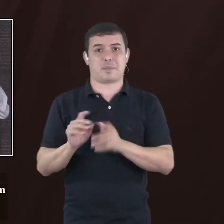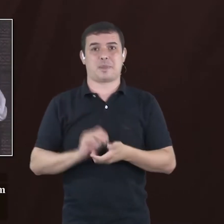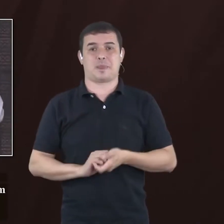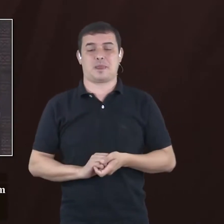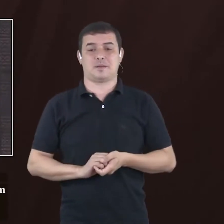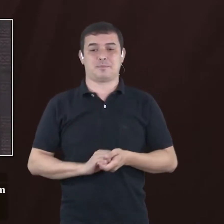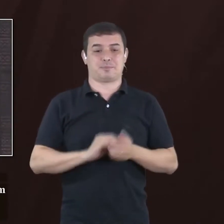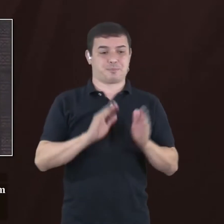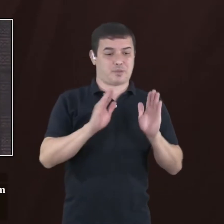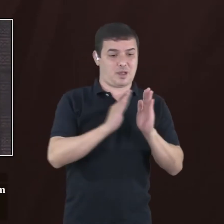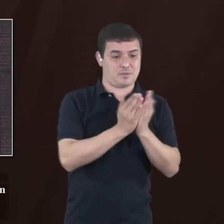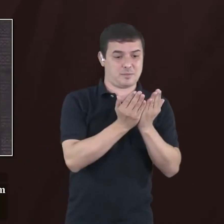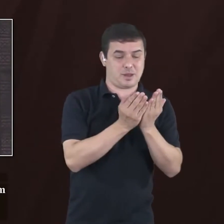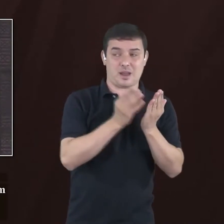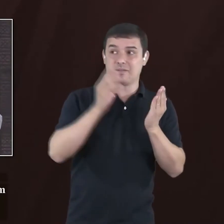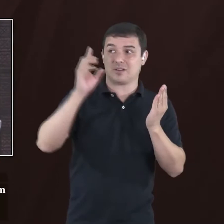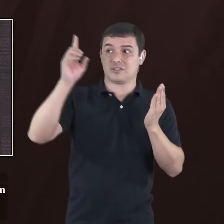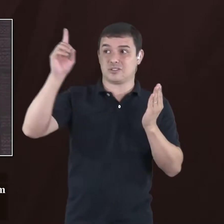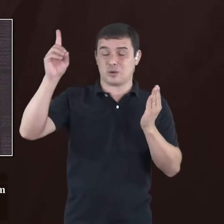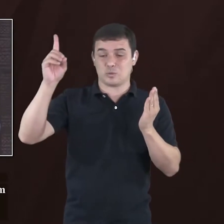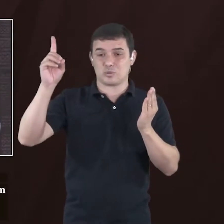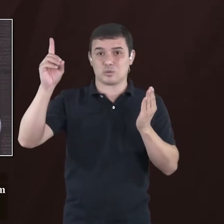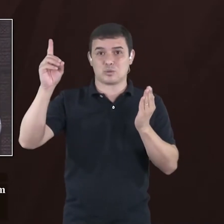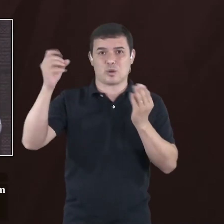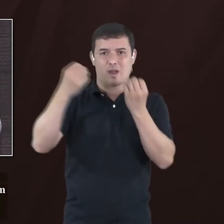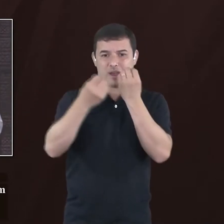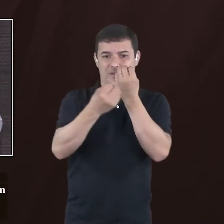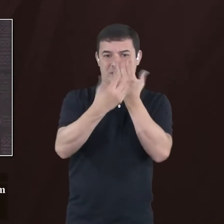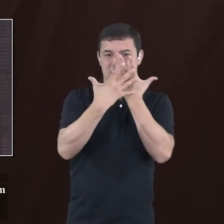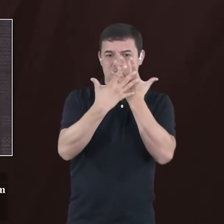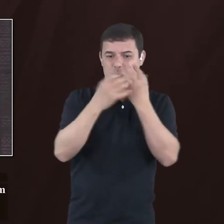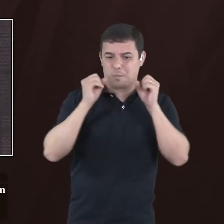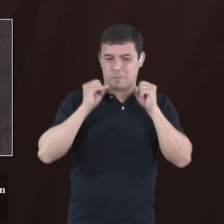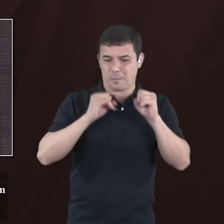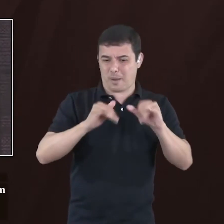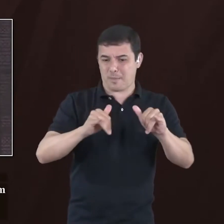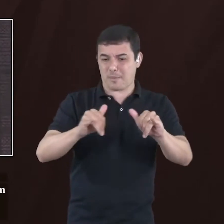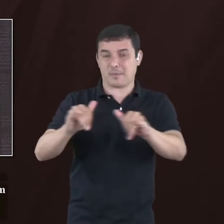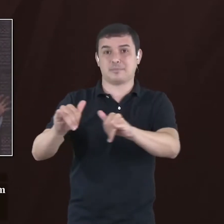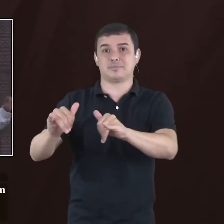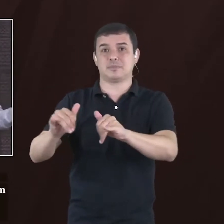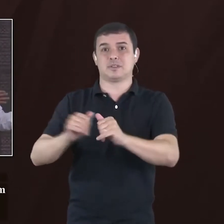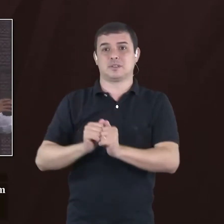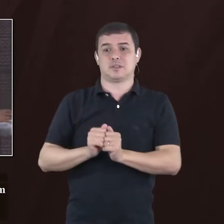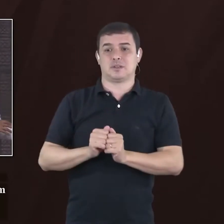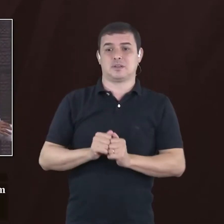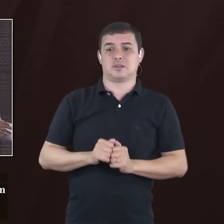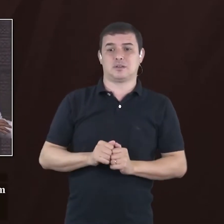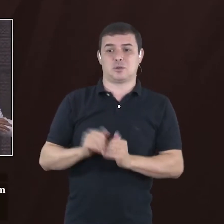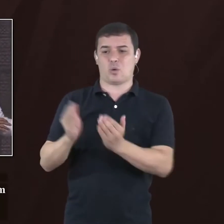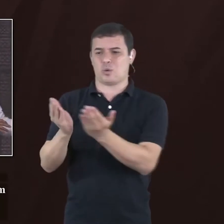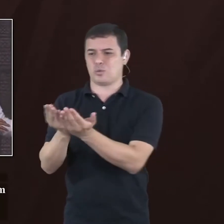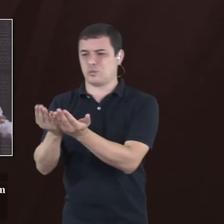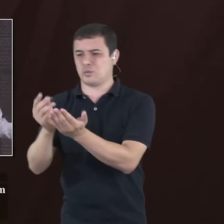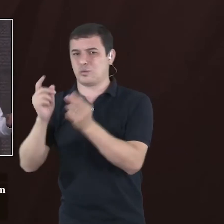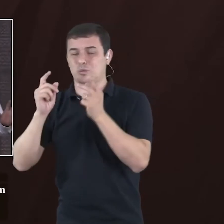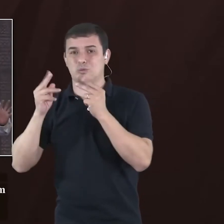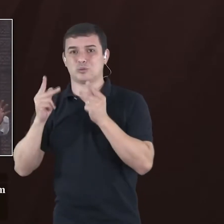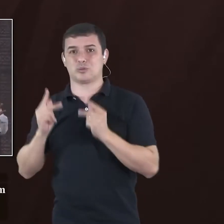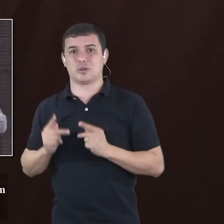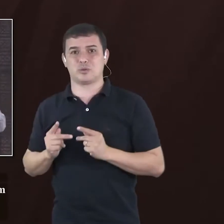Passando-lhes a revelação do mistério de Deus. E tão depressa, quando chegam os judaizantes da